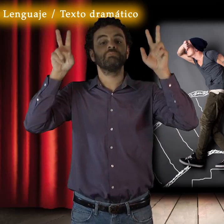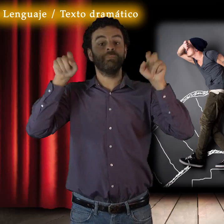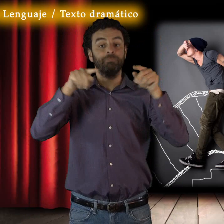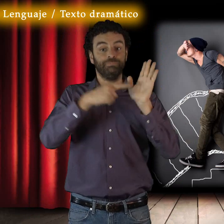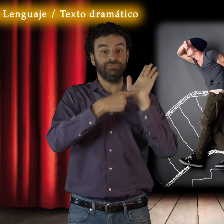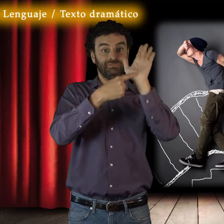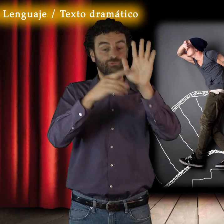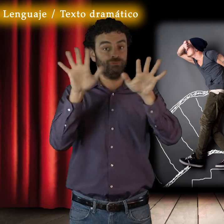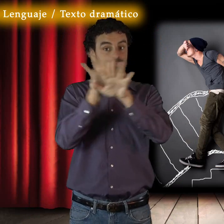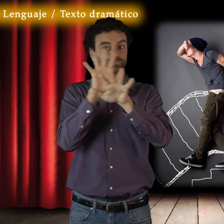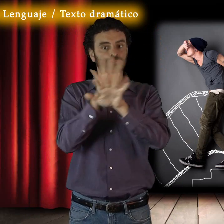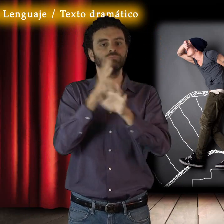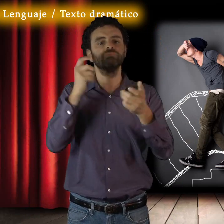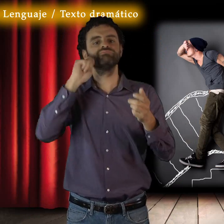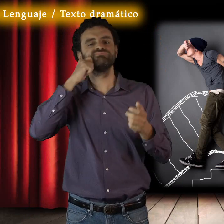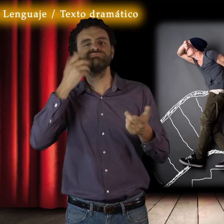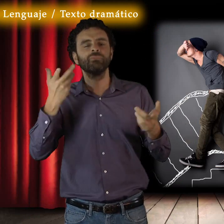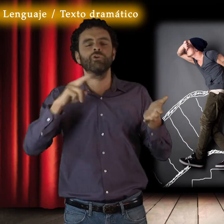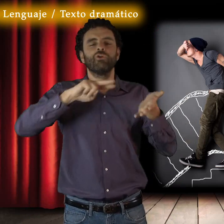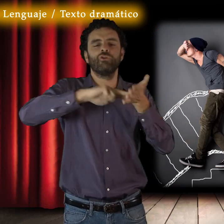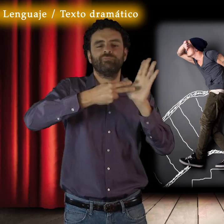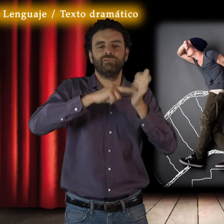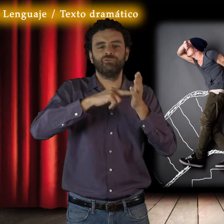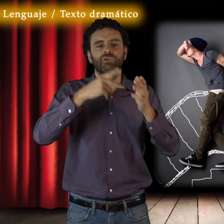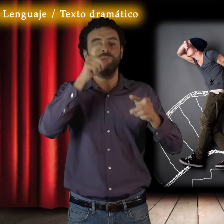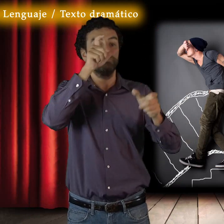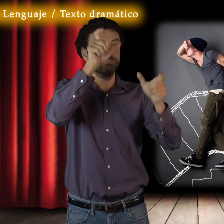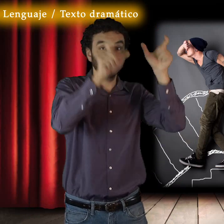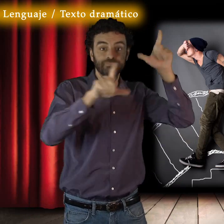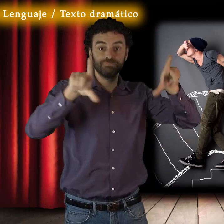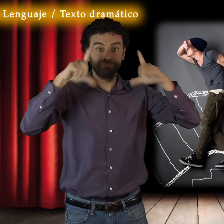es una presentación teatral de un conflicto entre